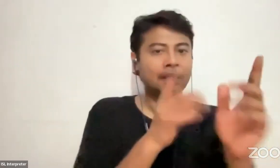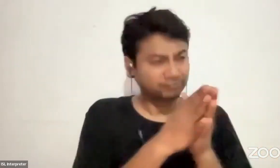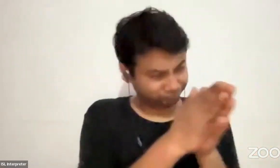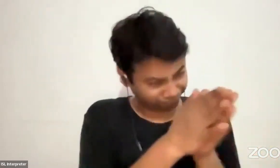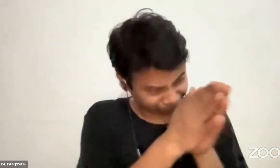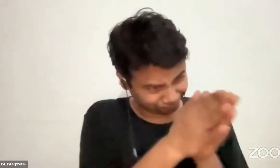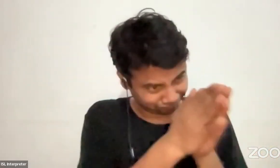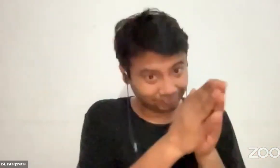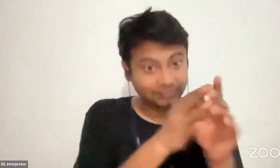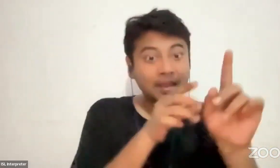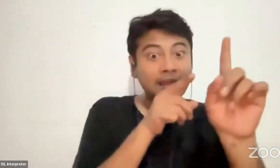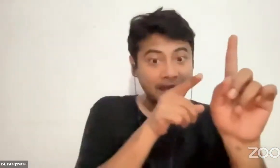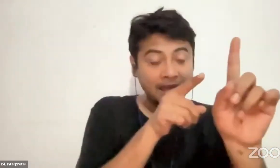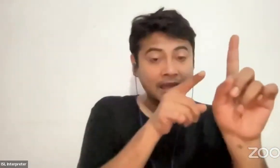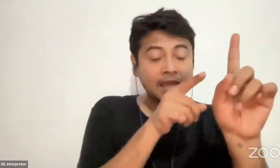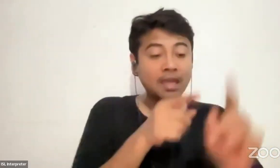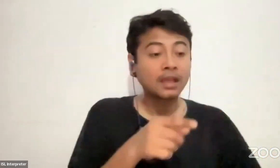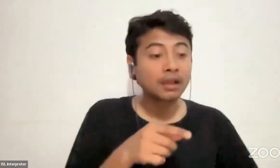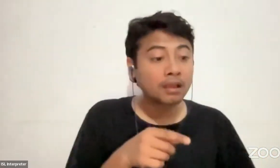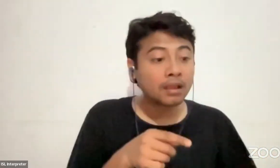देंगे।